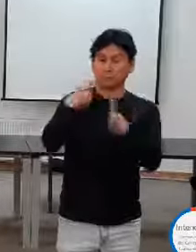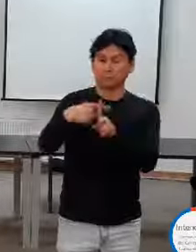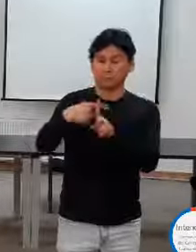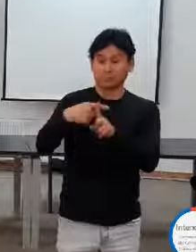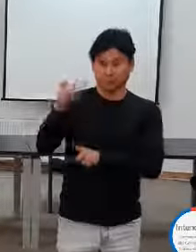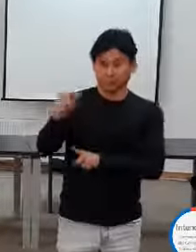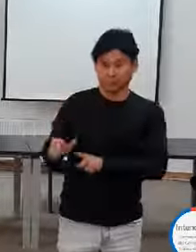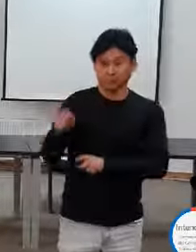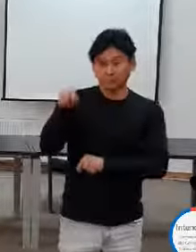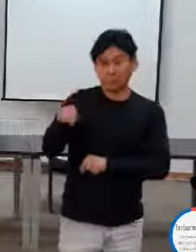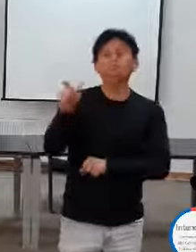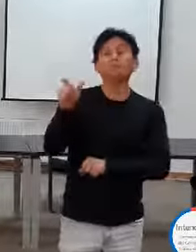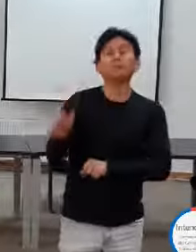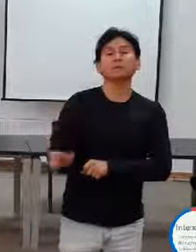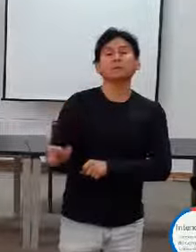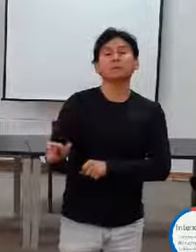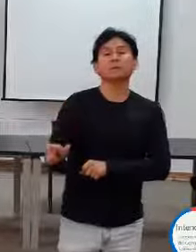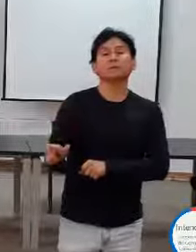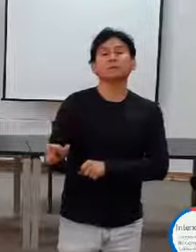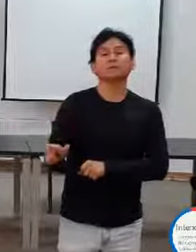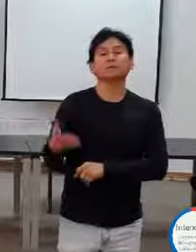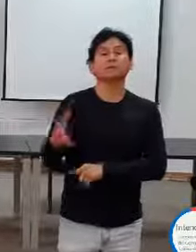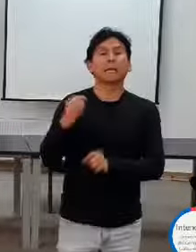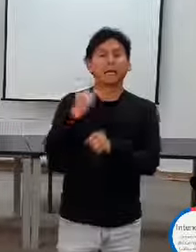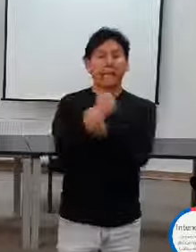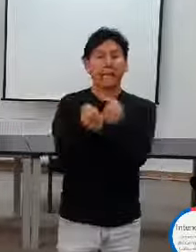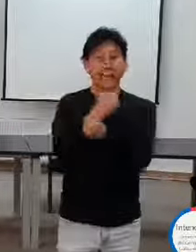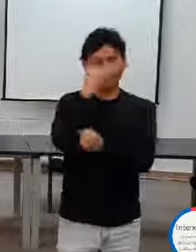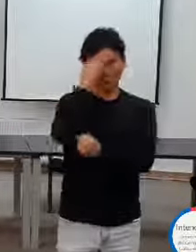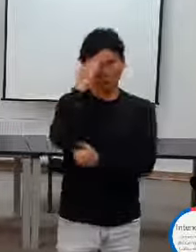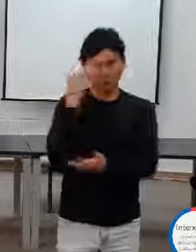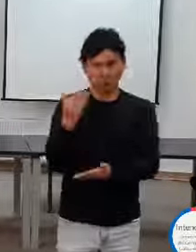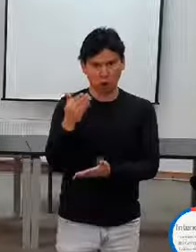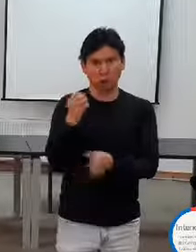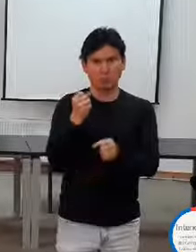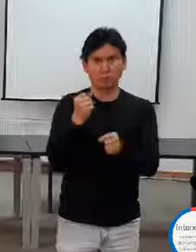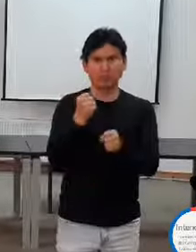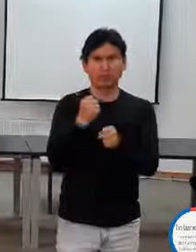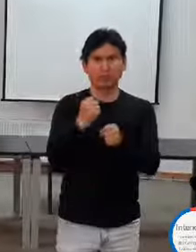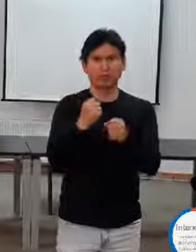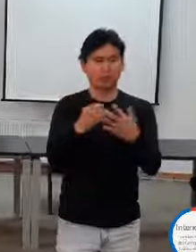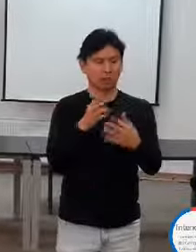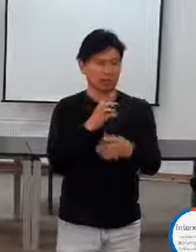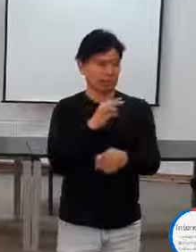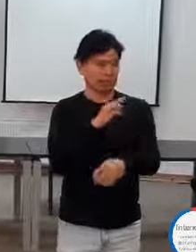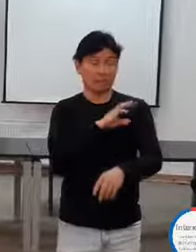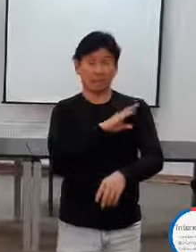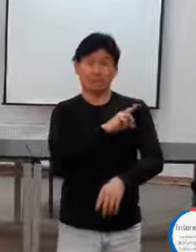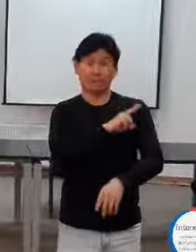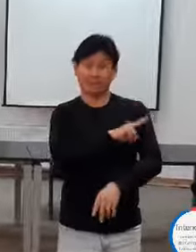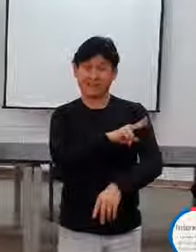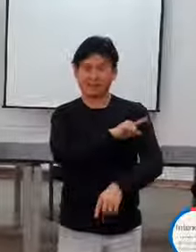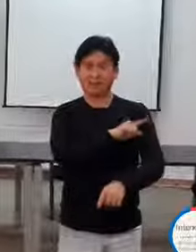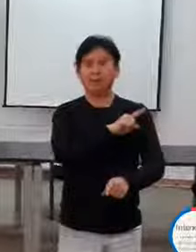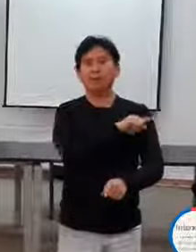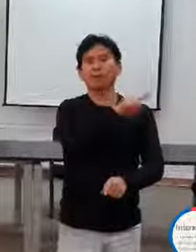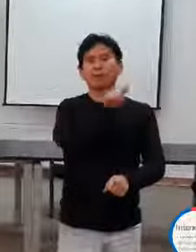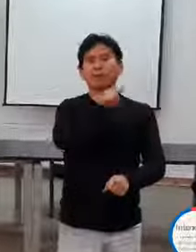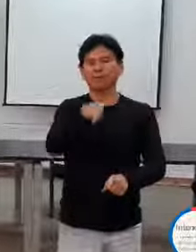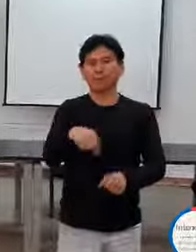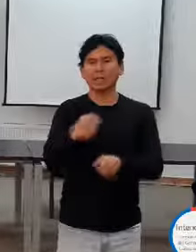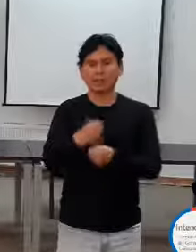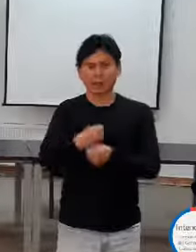de este caso. Este funcionario es un carabinero que venía desde la quinta región a reforzar las tareas de